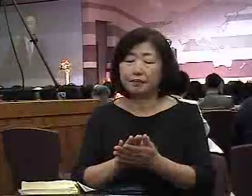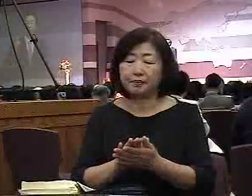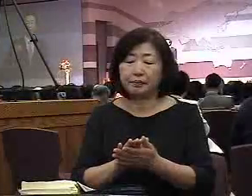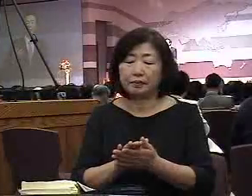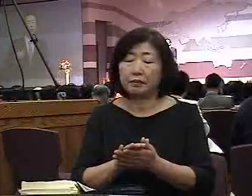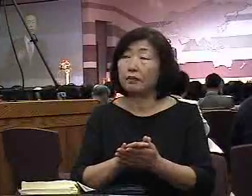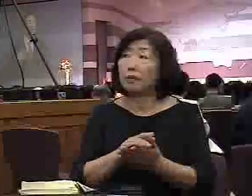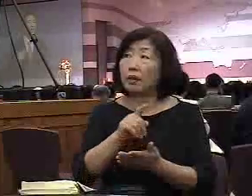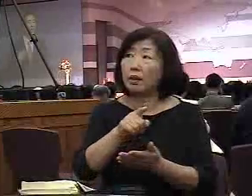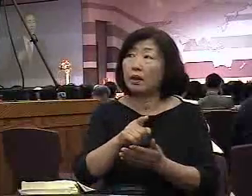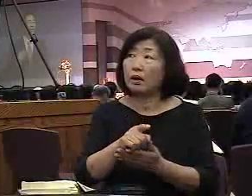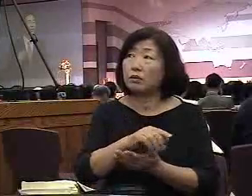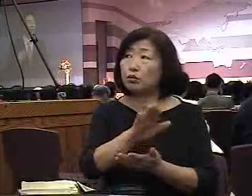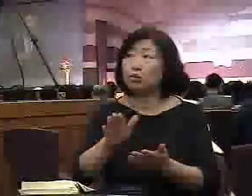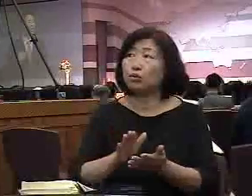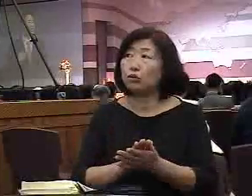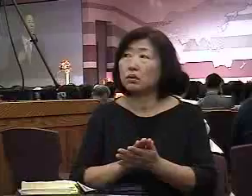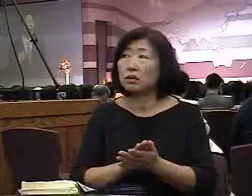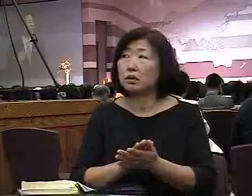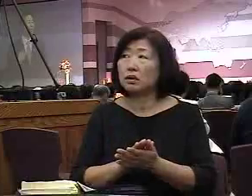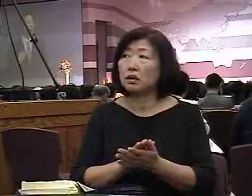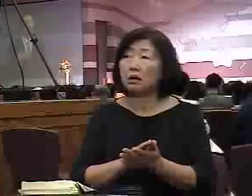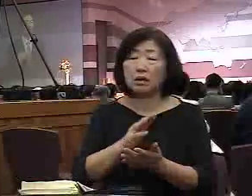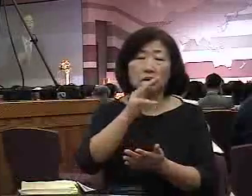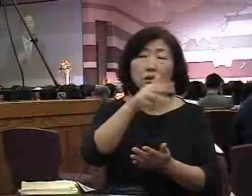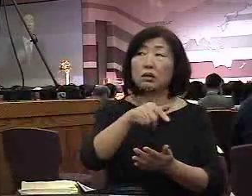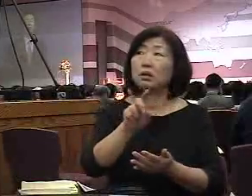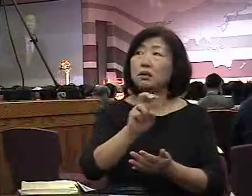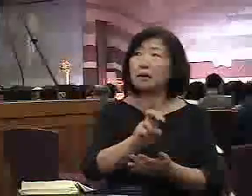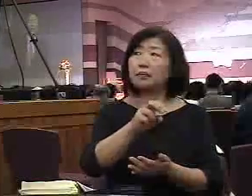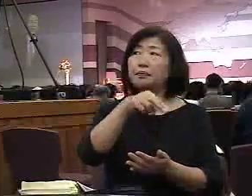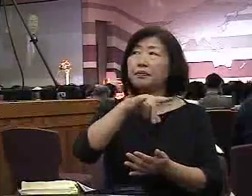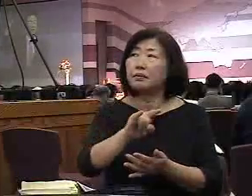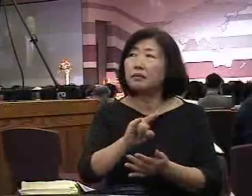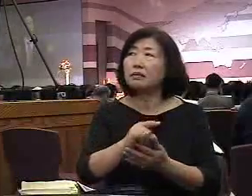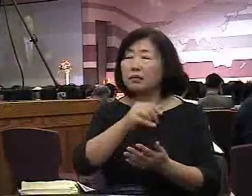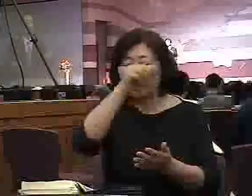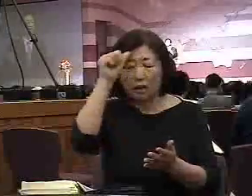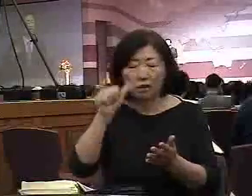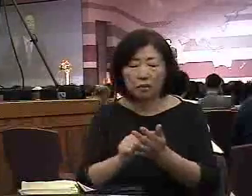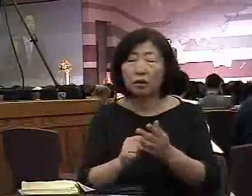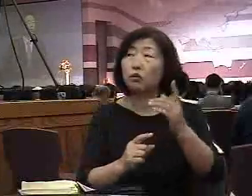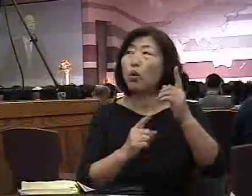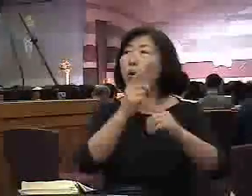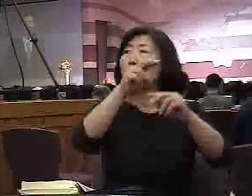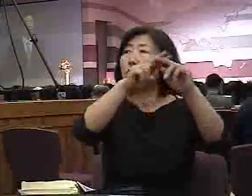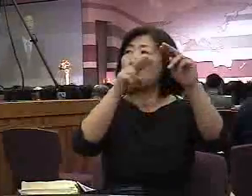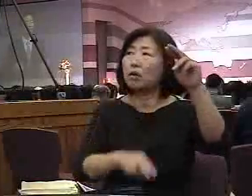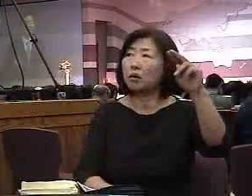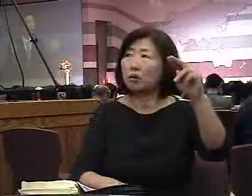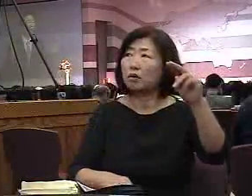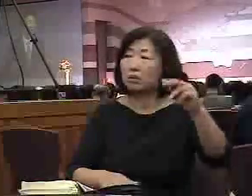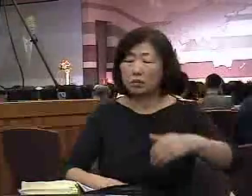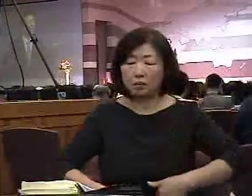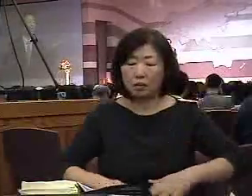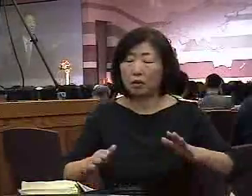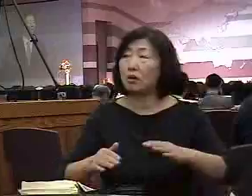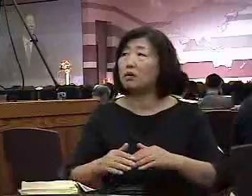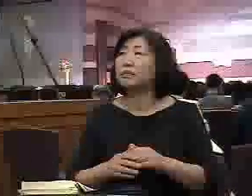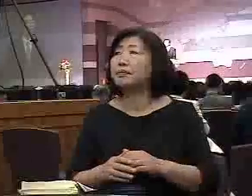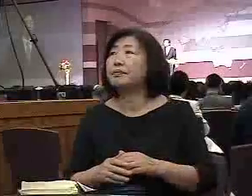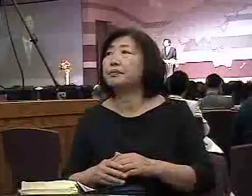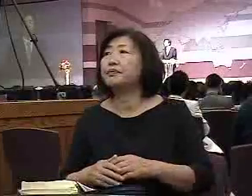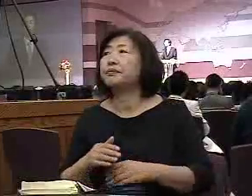여기에 더 적용을 한다면 우리가 참새 인생이 된다면 그냥 그렇게 높은 데 가서 이렇게 떨어지고 뭐 이러실 필요가 없어요. 그냥 내버려 두면 지가